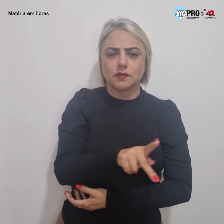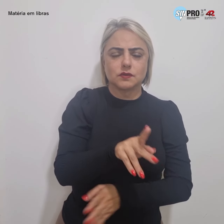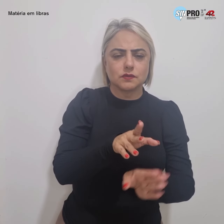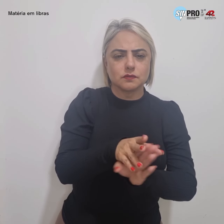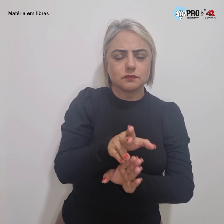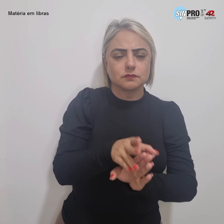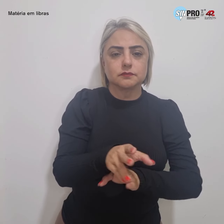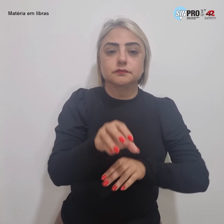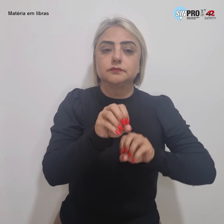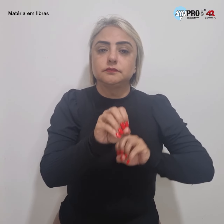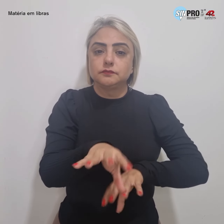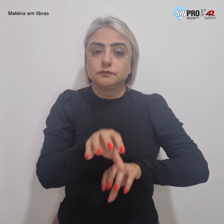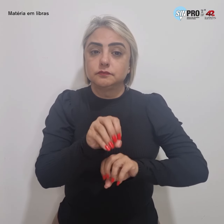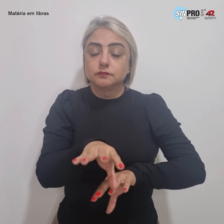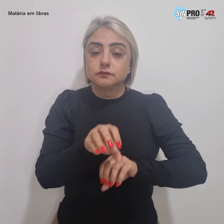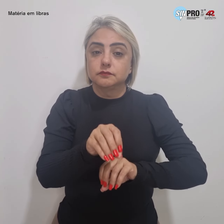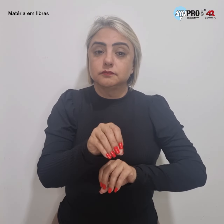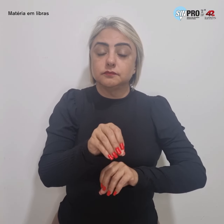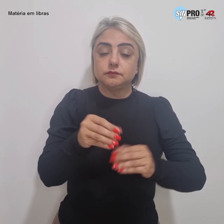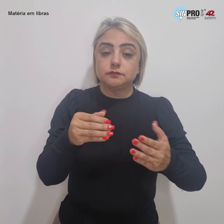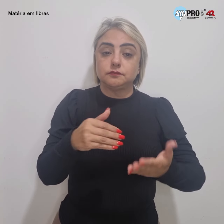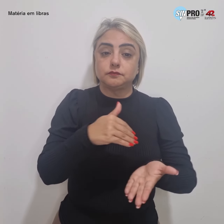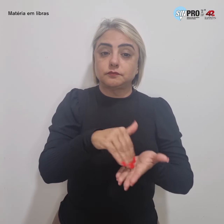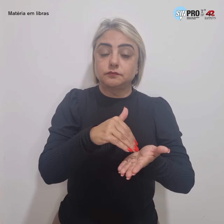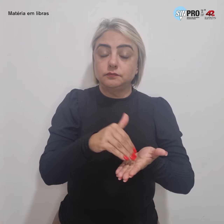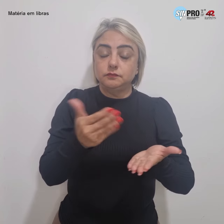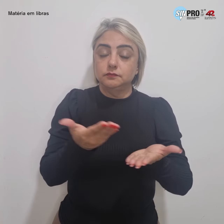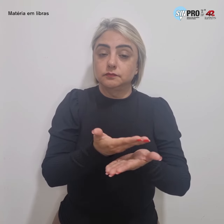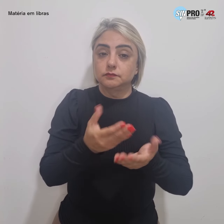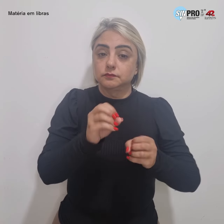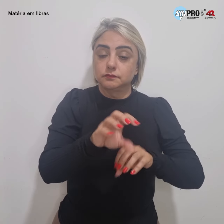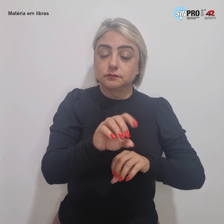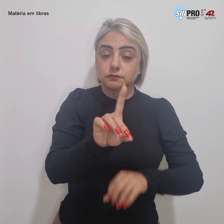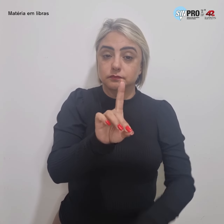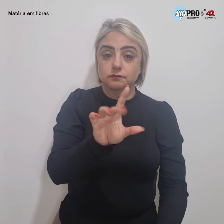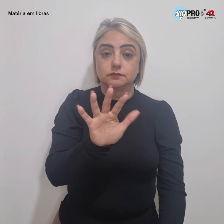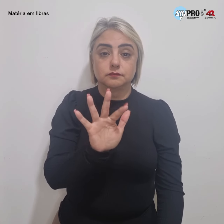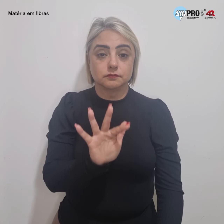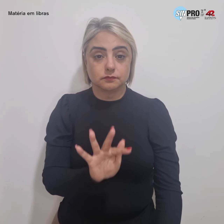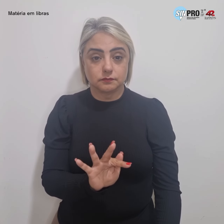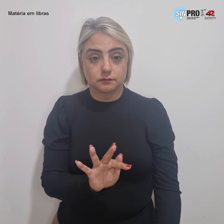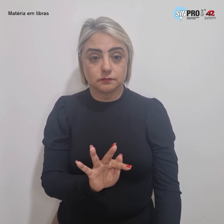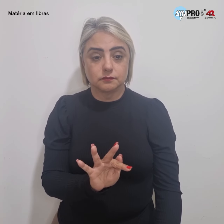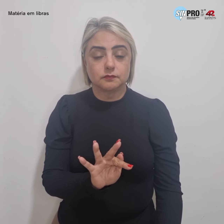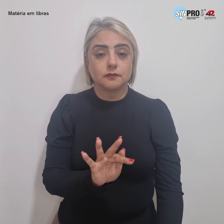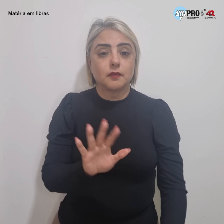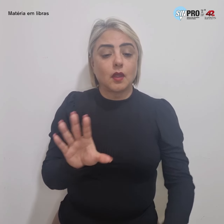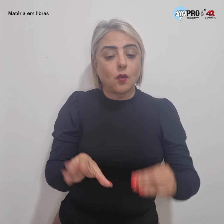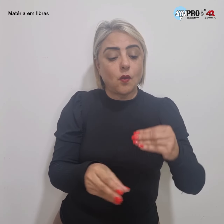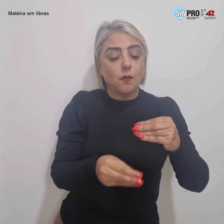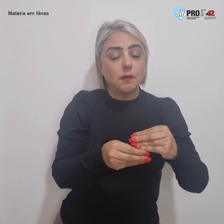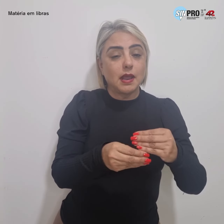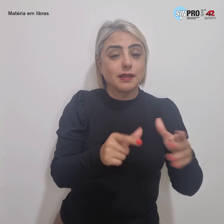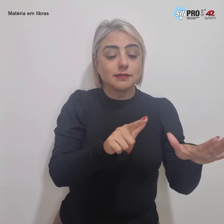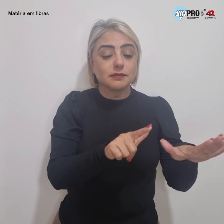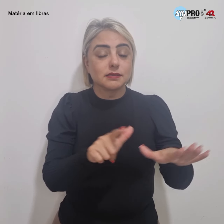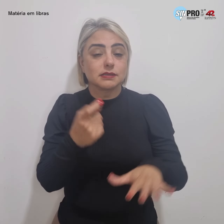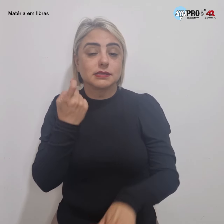orientadores educacionais da Rede Pública de Ensino do Distrito Federal completa nesta sexta-feira,